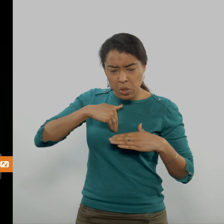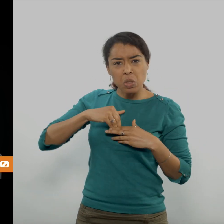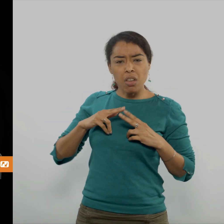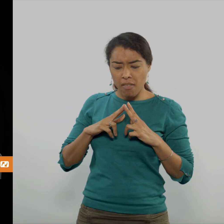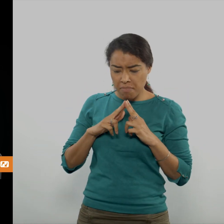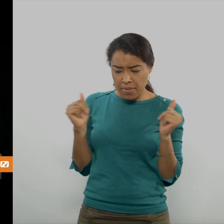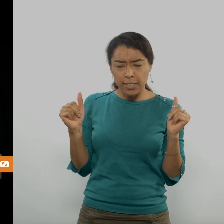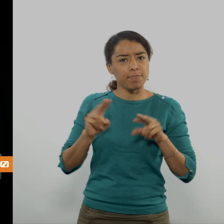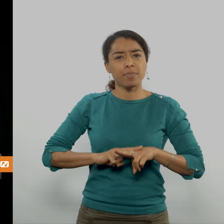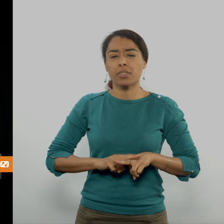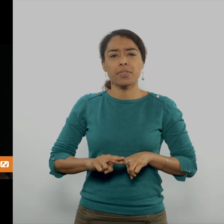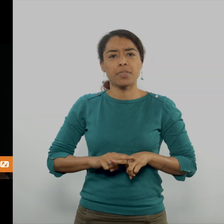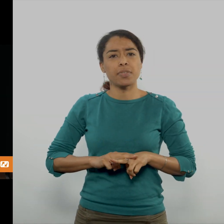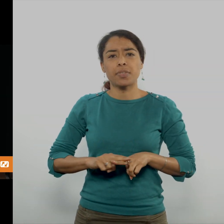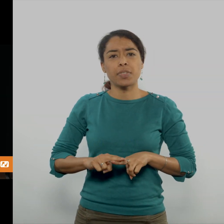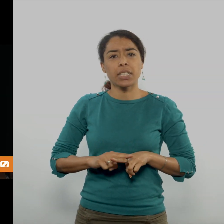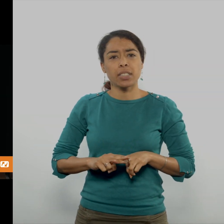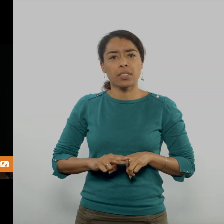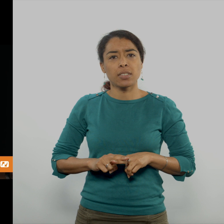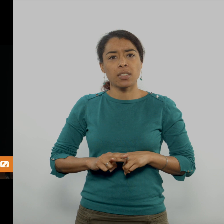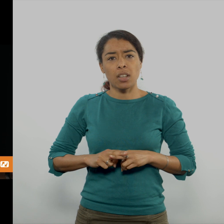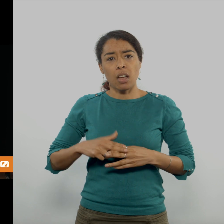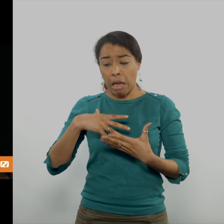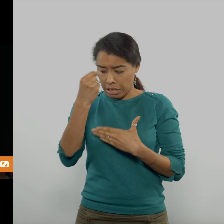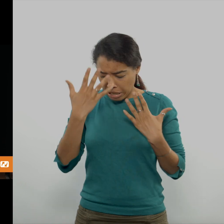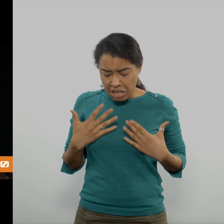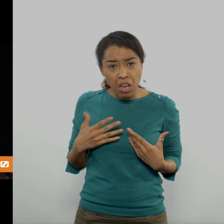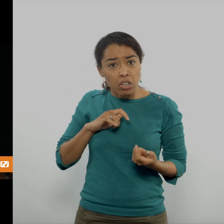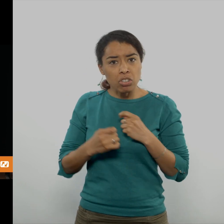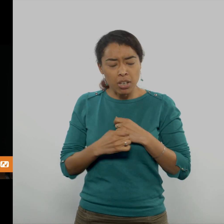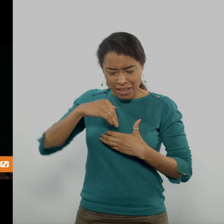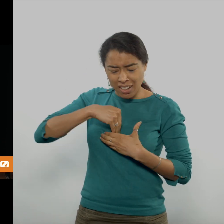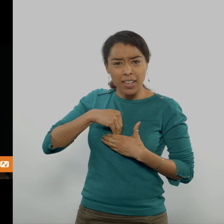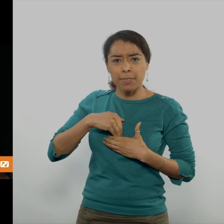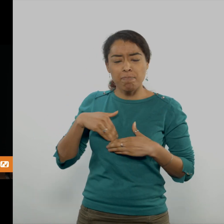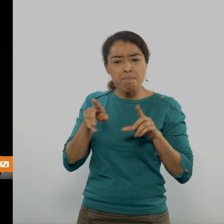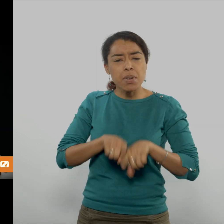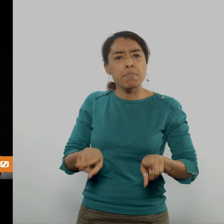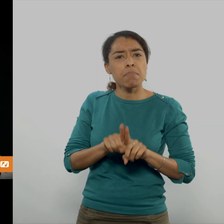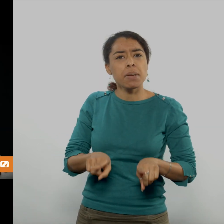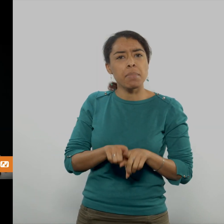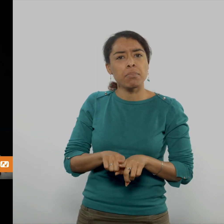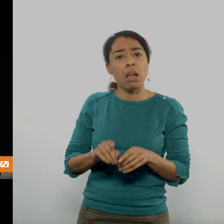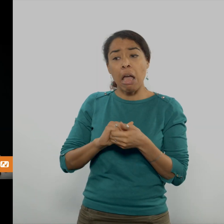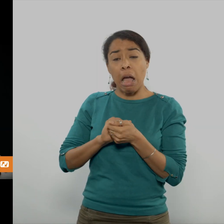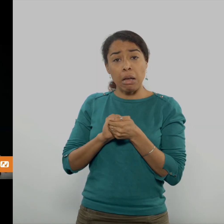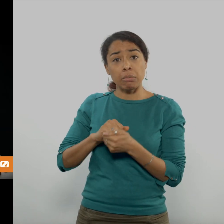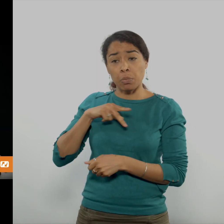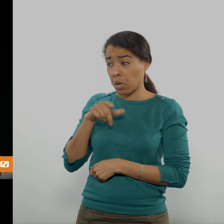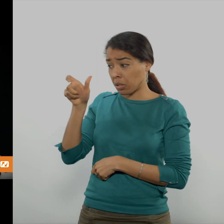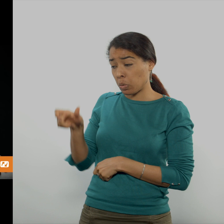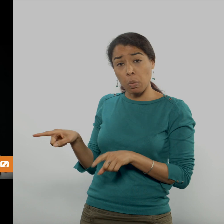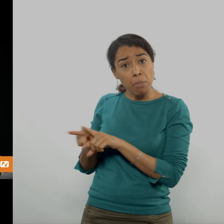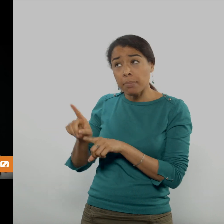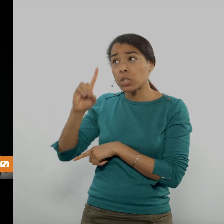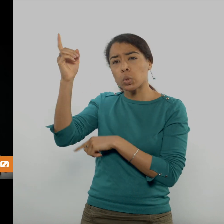pas forcément la paix au niveau de mon cœur. Ça avait changé l'aspect extérieur et non pas l'intérieur. Il y avait un ami à moi pendant ce temps-là,